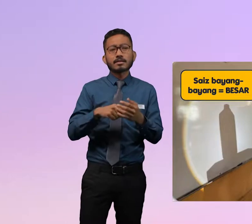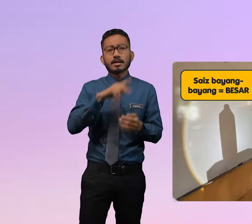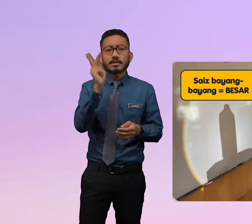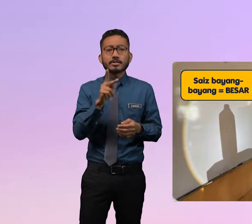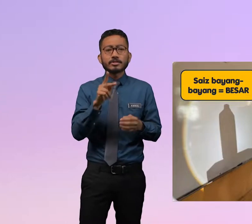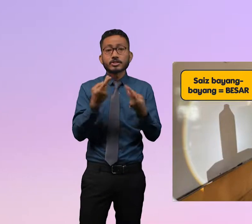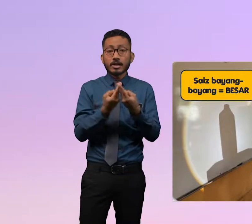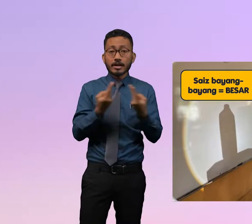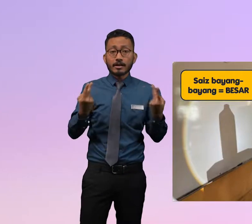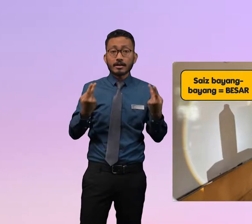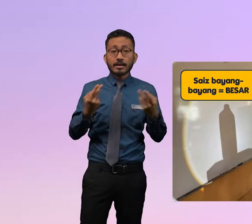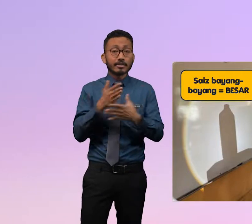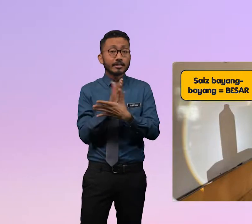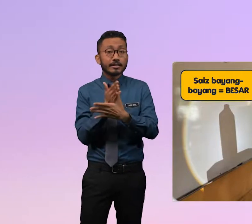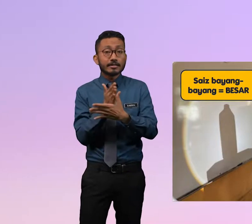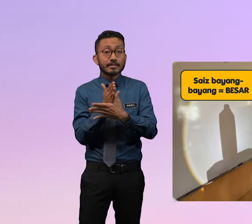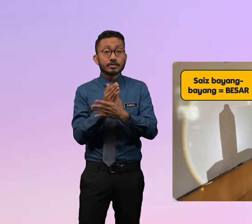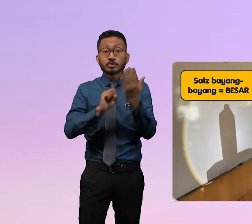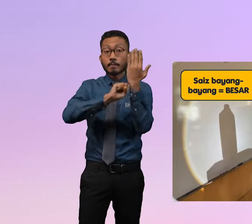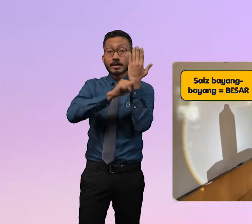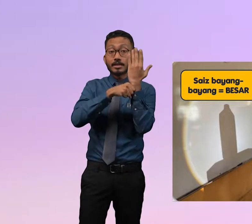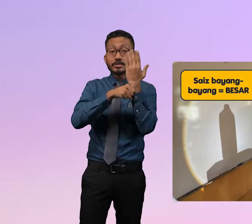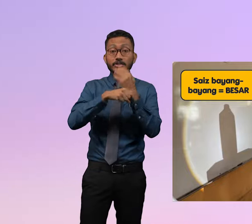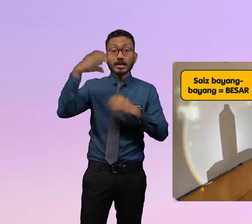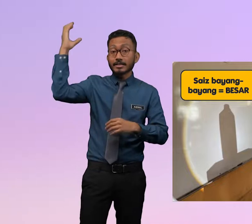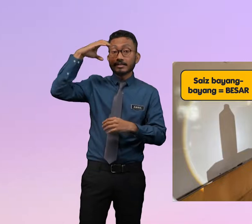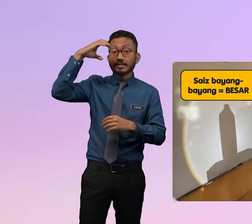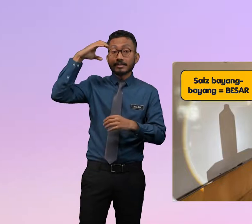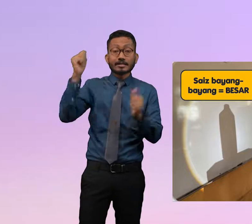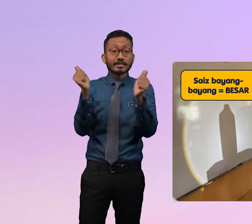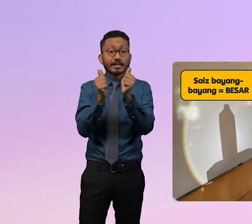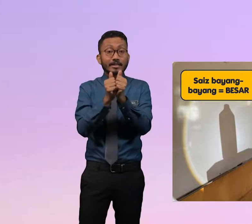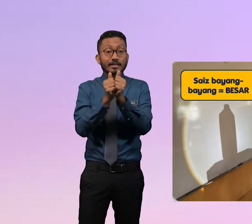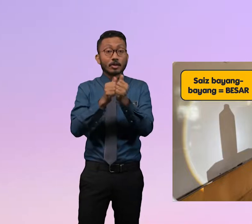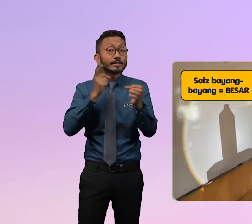Apakah jolak antara jumpa cahaya dengan objek?